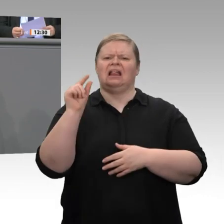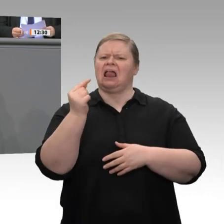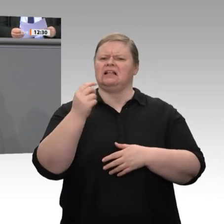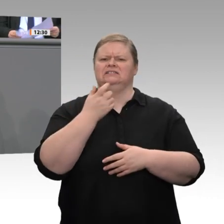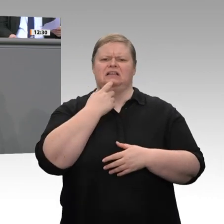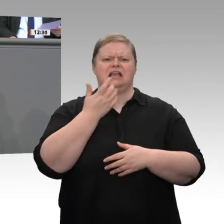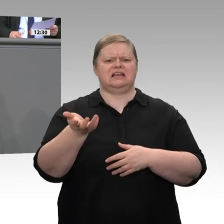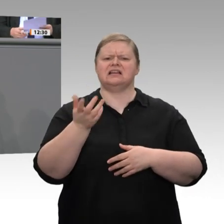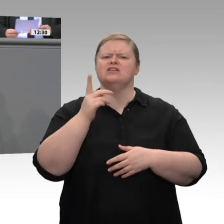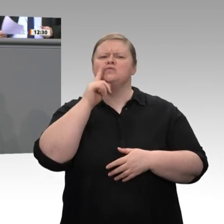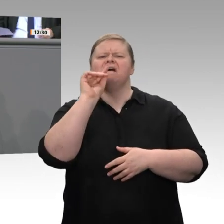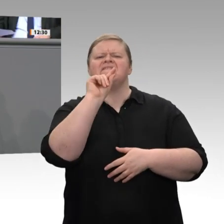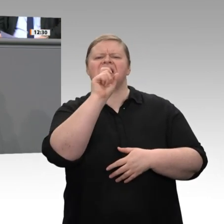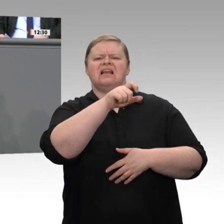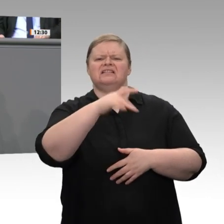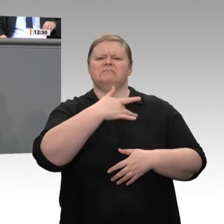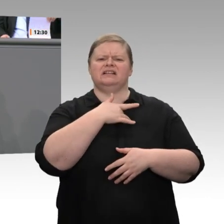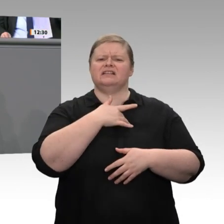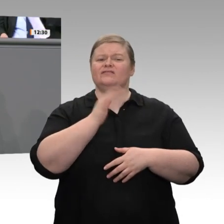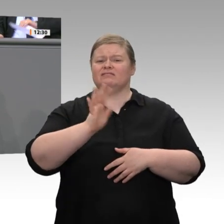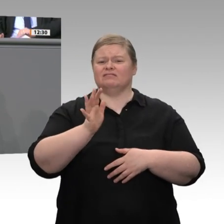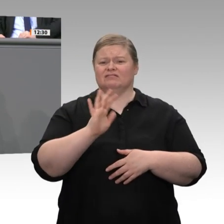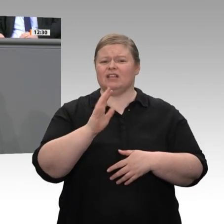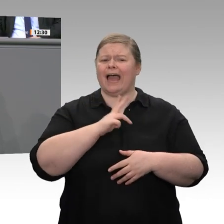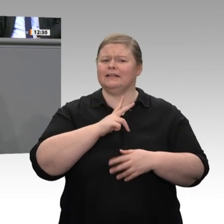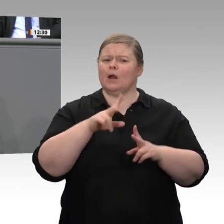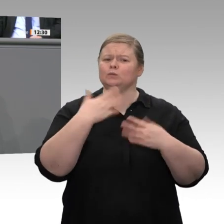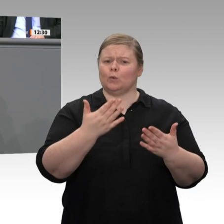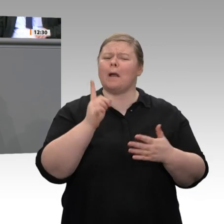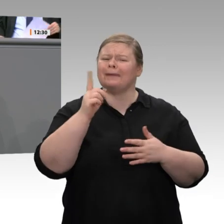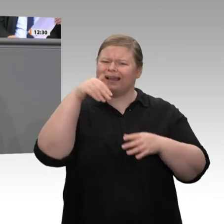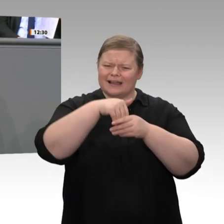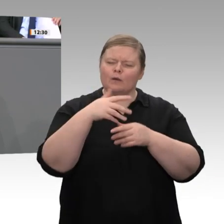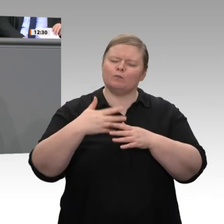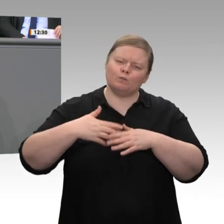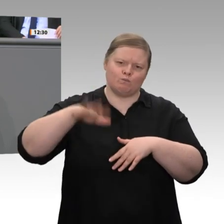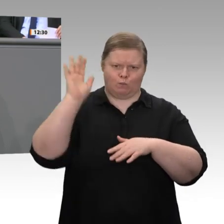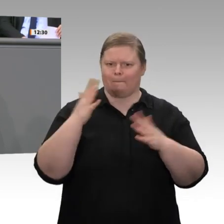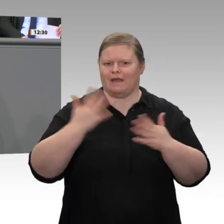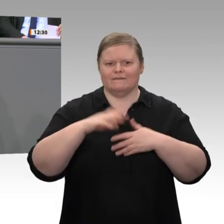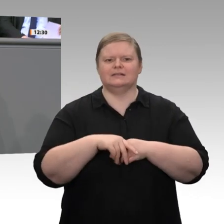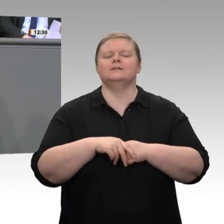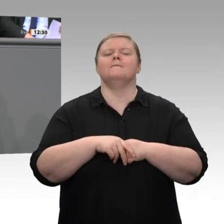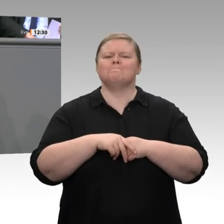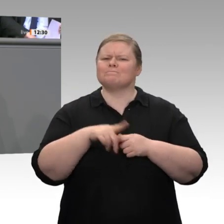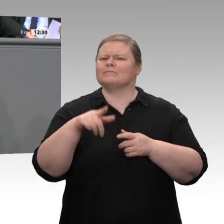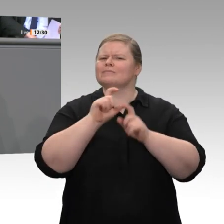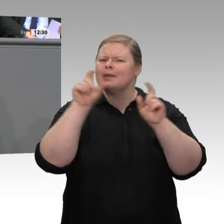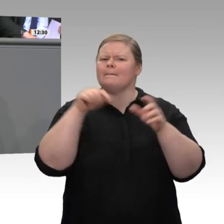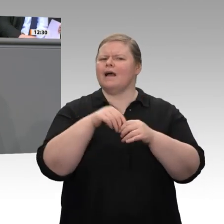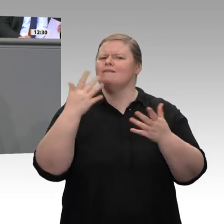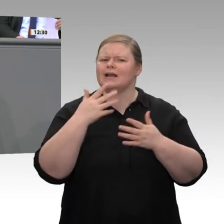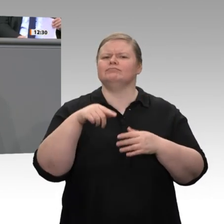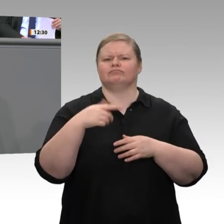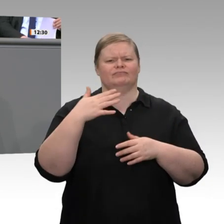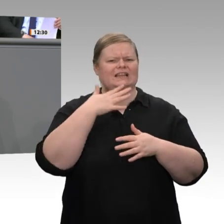gehalten worden sind, auch Taten folgen lassen, ob wir handeln. Und deswegen ist dieser Punkt, den wir heute hier besprechen, so